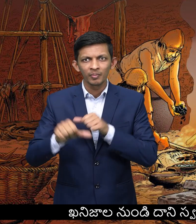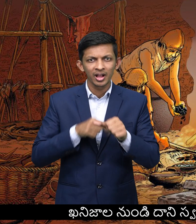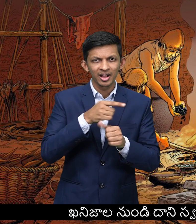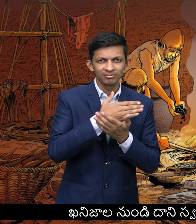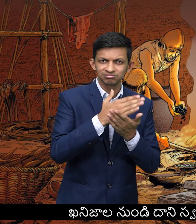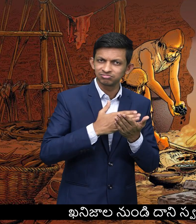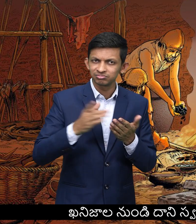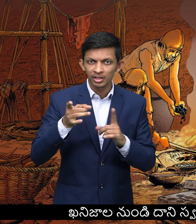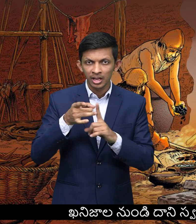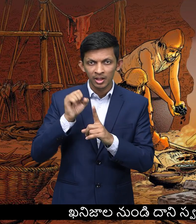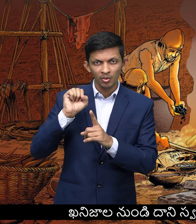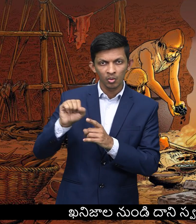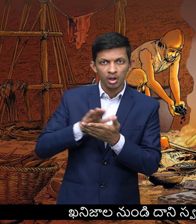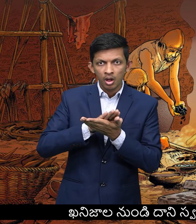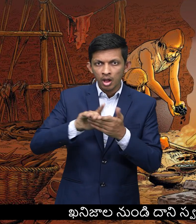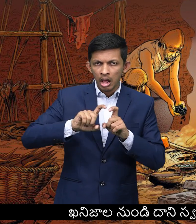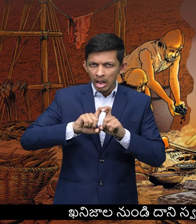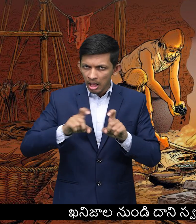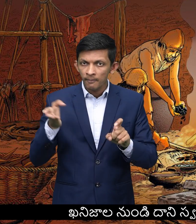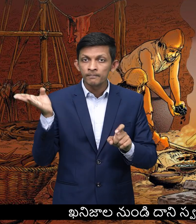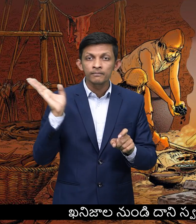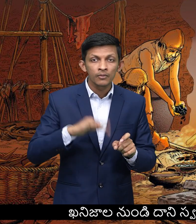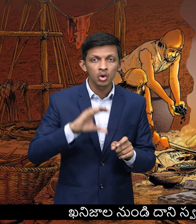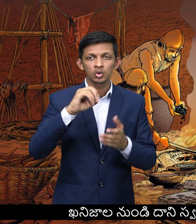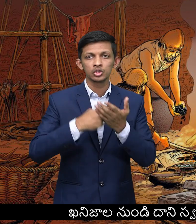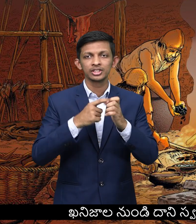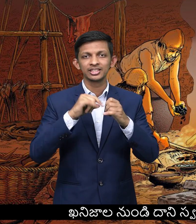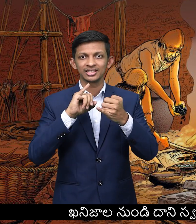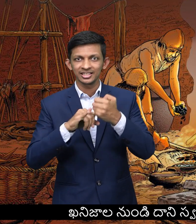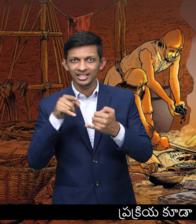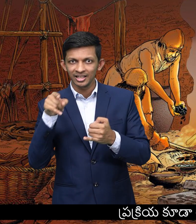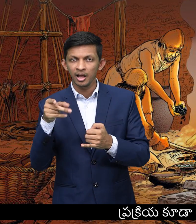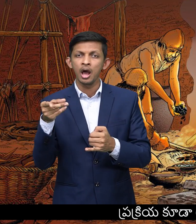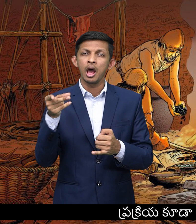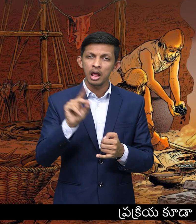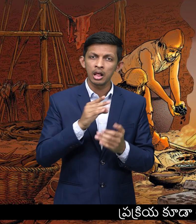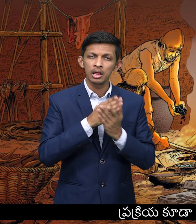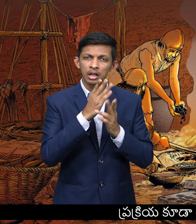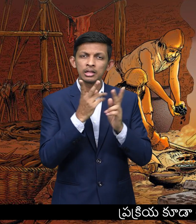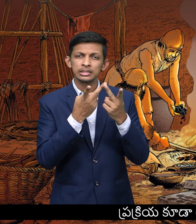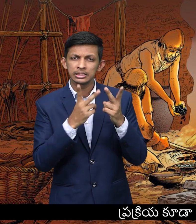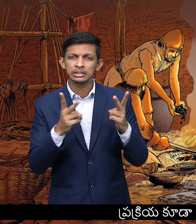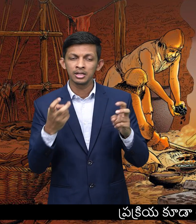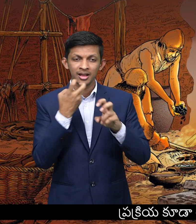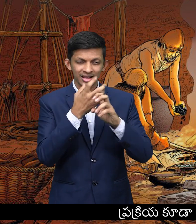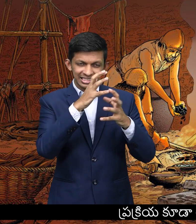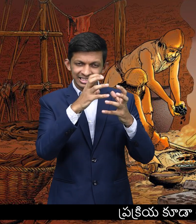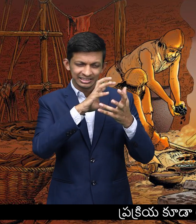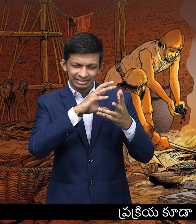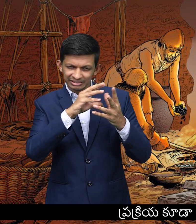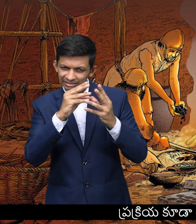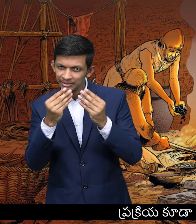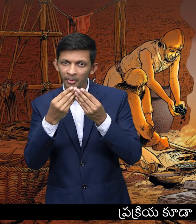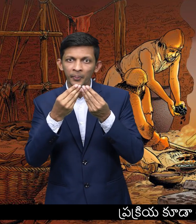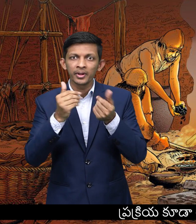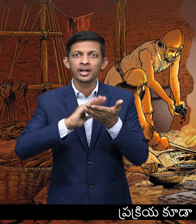ఖనిజాల నుండి దాని స్వచ్ఛమైన స్థితిలో లోహాన్ని వెలికితీసే ప్రక్రియ కూడా లోహశాస్త్రంలో ఒక